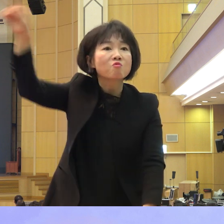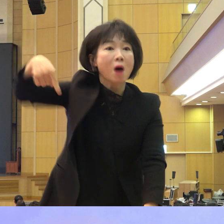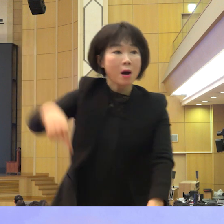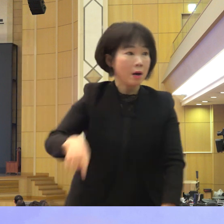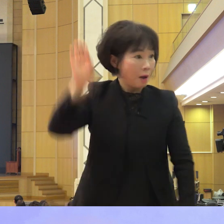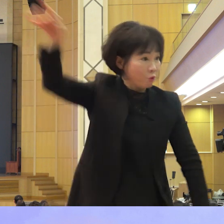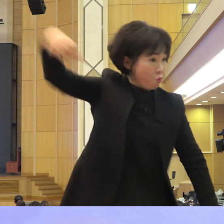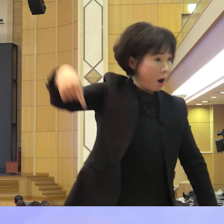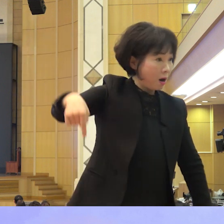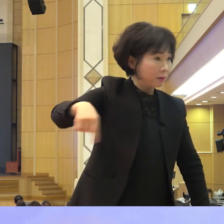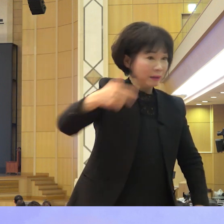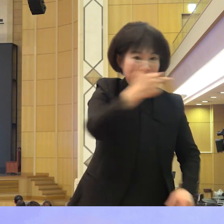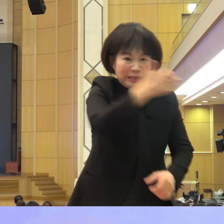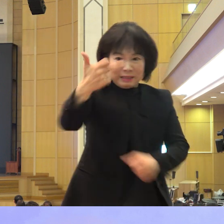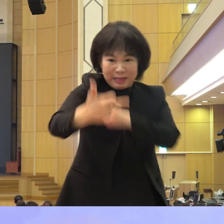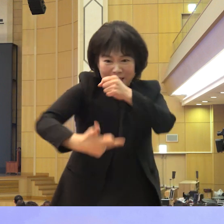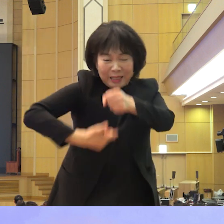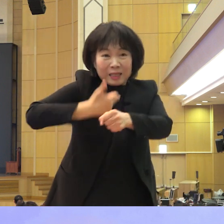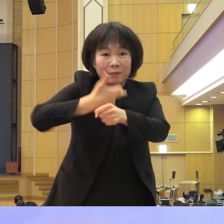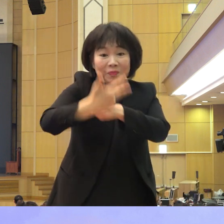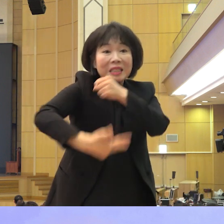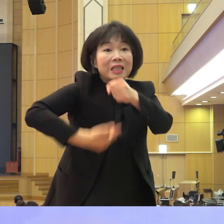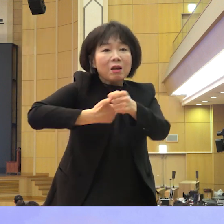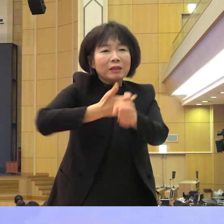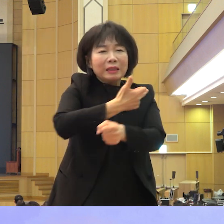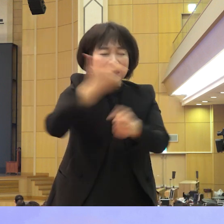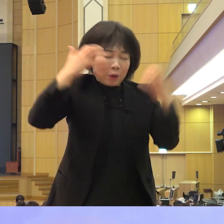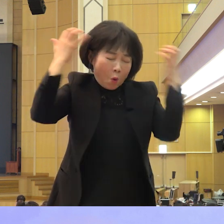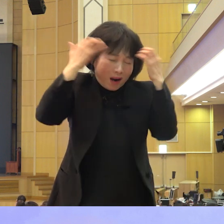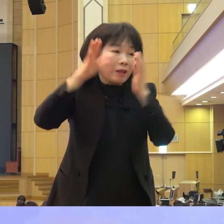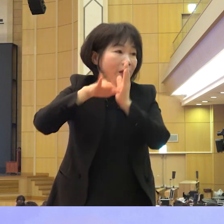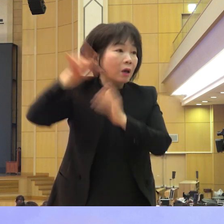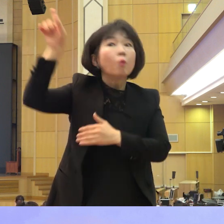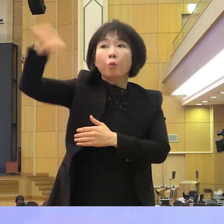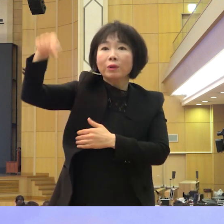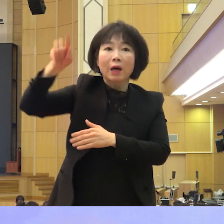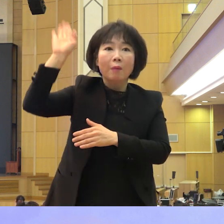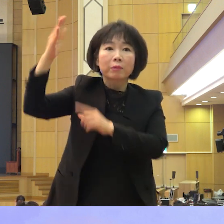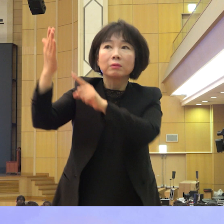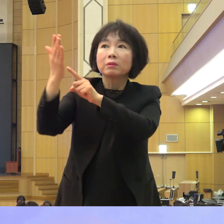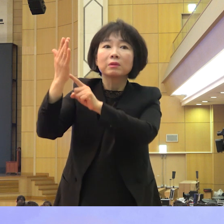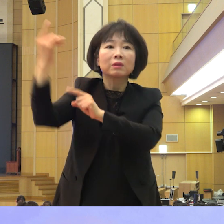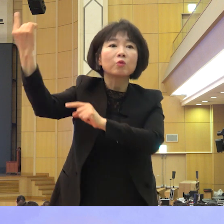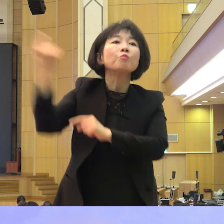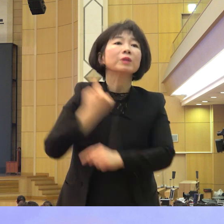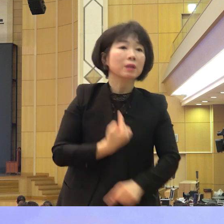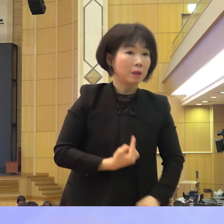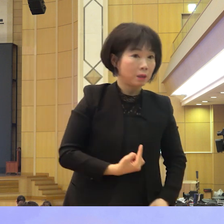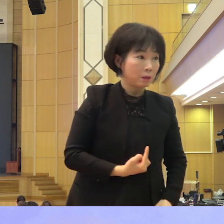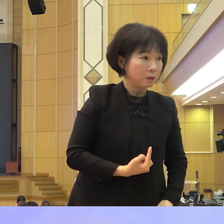적그리스도 시대, 거짓 선지자의 시대, 바벨론 시대, 그리고